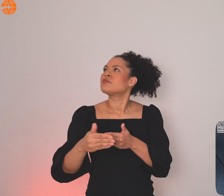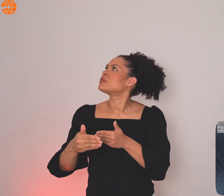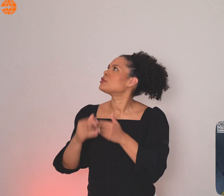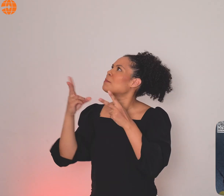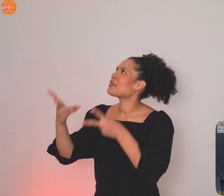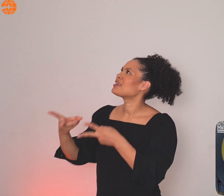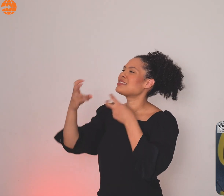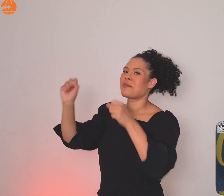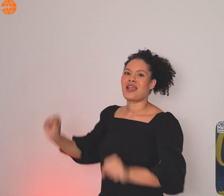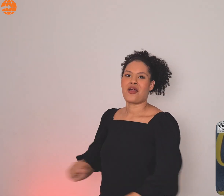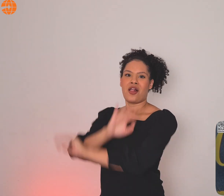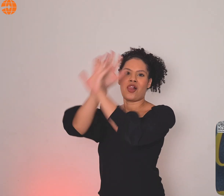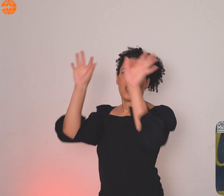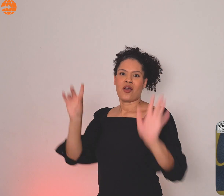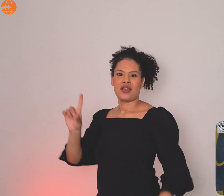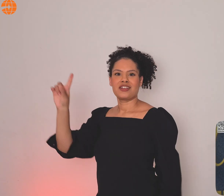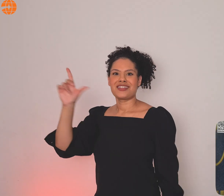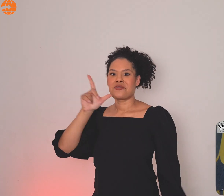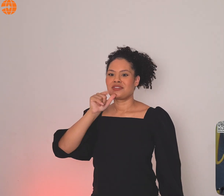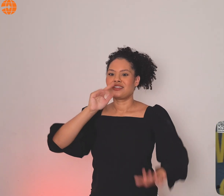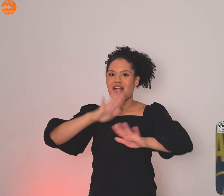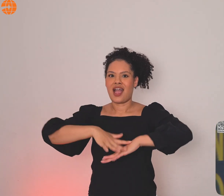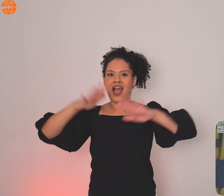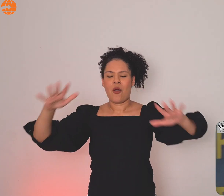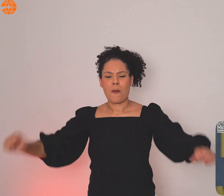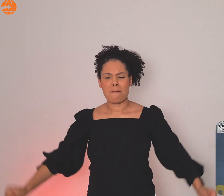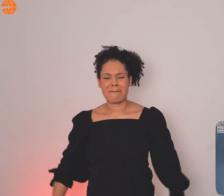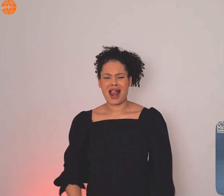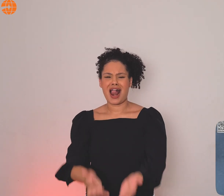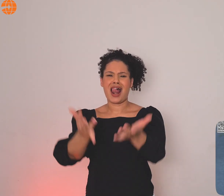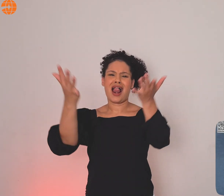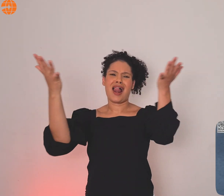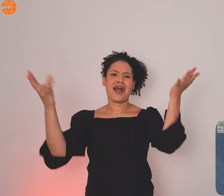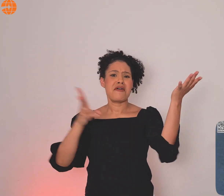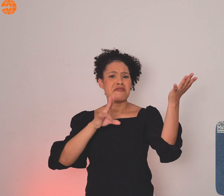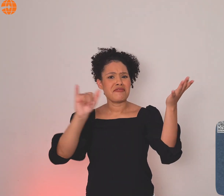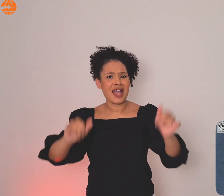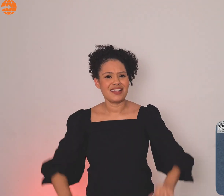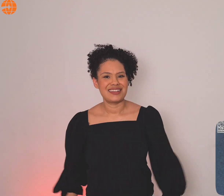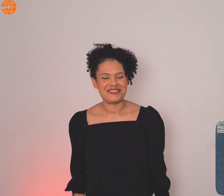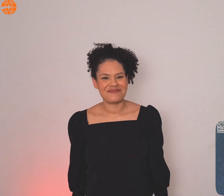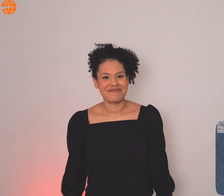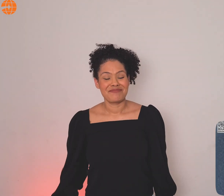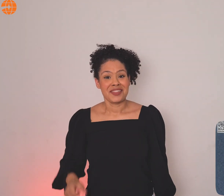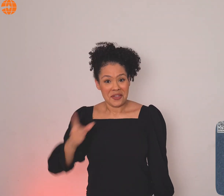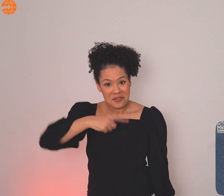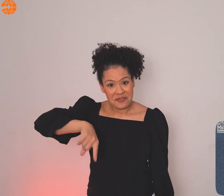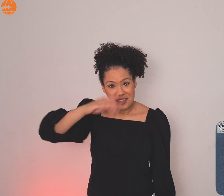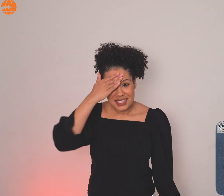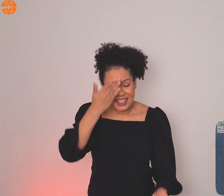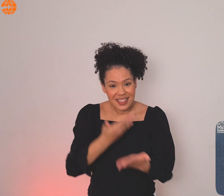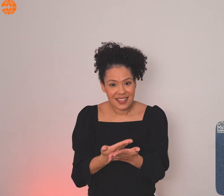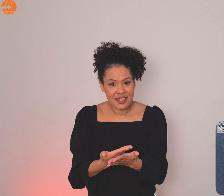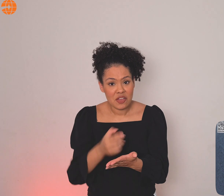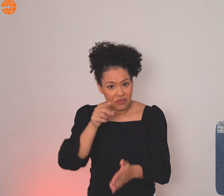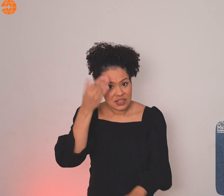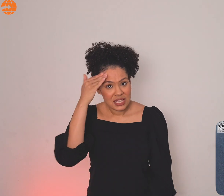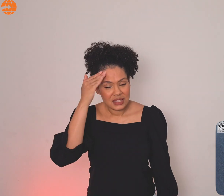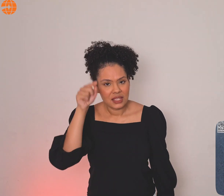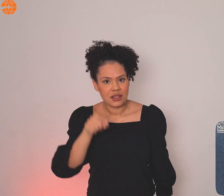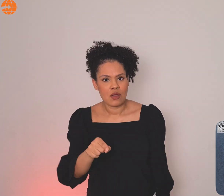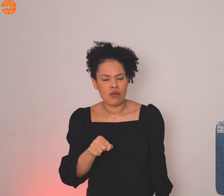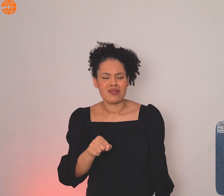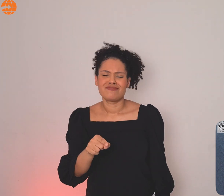Esse é o resumo da mensagem. Se você entendeu isso, isso muda a sua história. Eu não estou